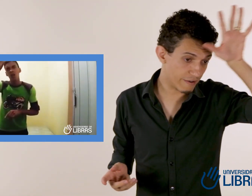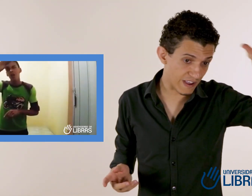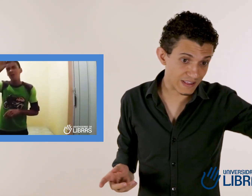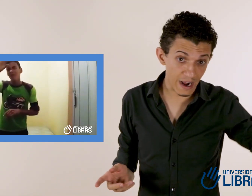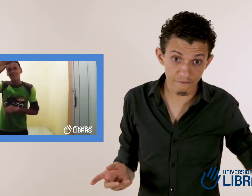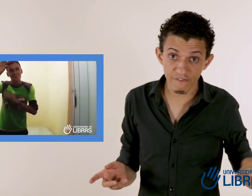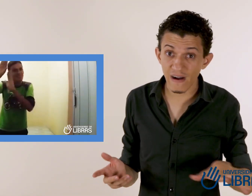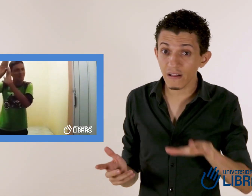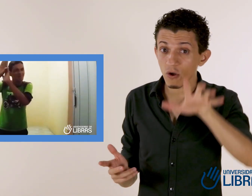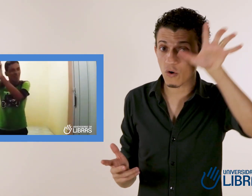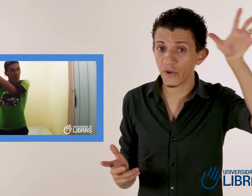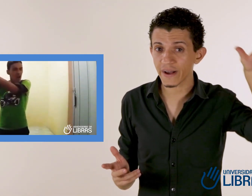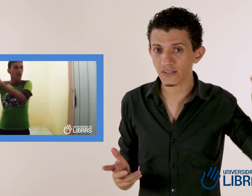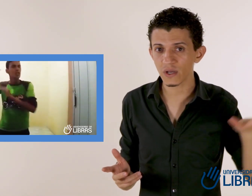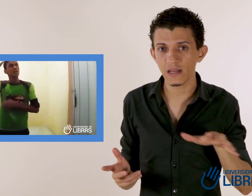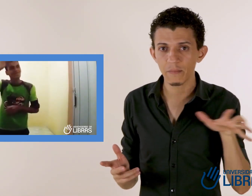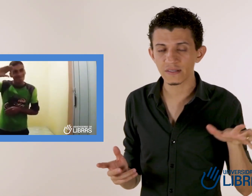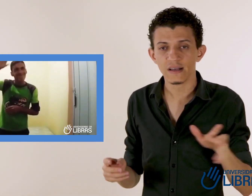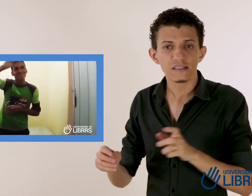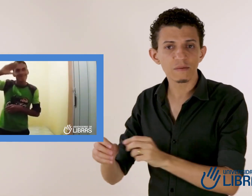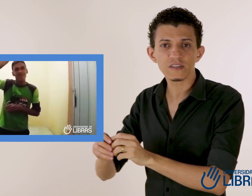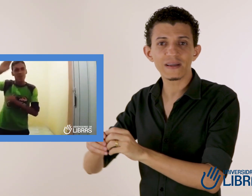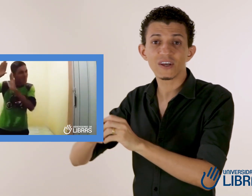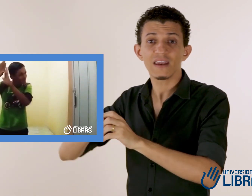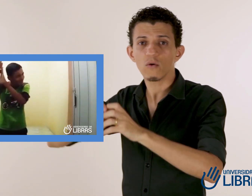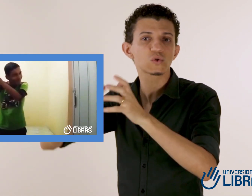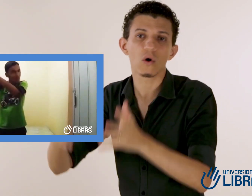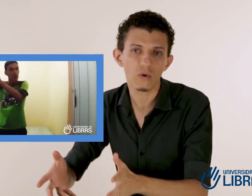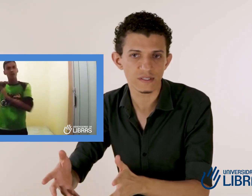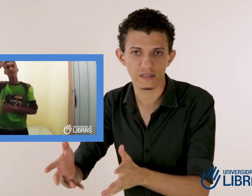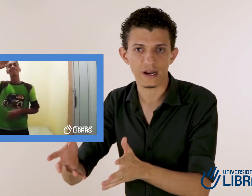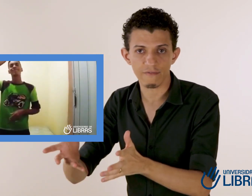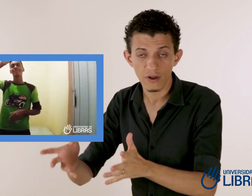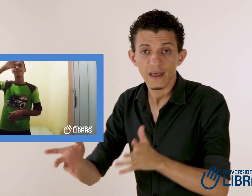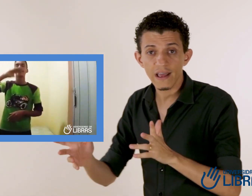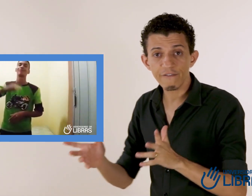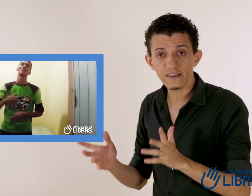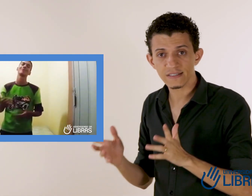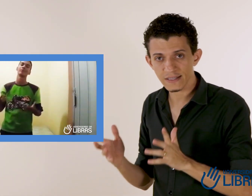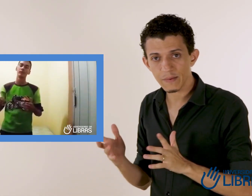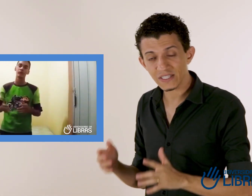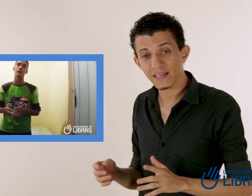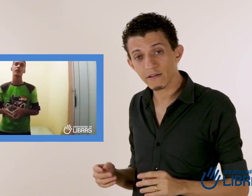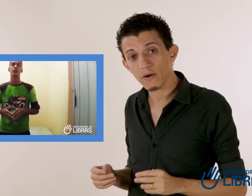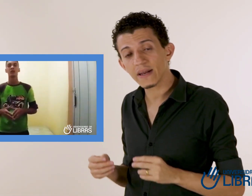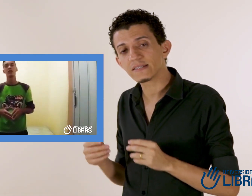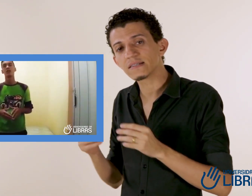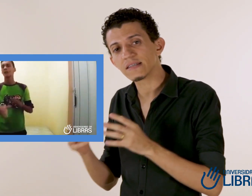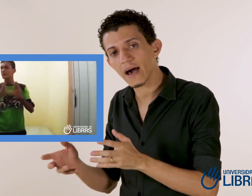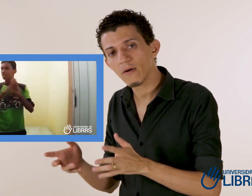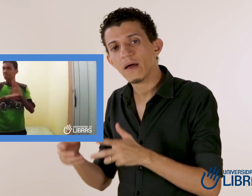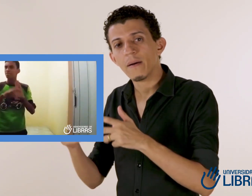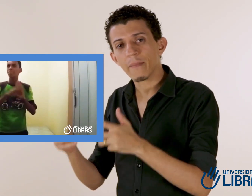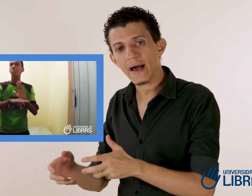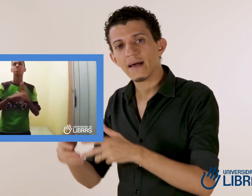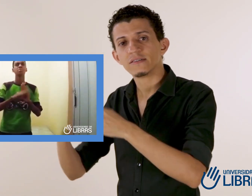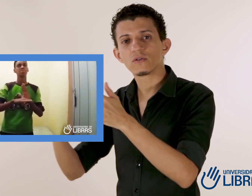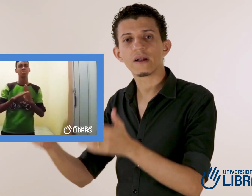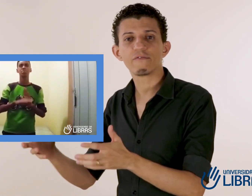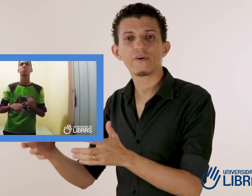vem travando a comunicação em Libras, simplesmente ele não usou coisa que trava. Ele fez exatamente aquilo que é o necessário para se tornar fluente